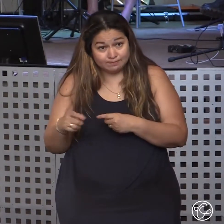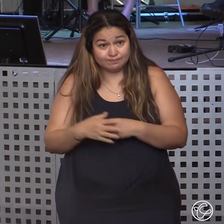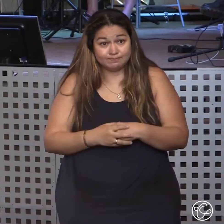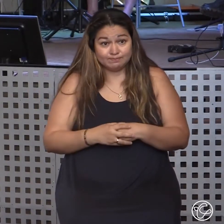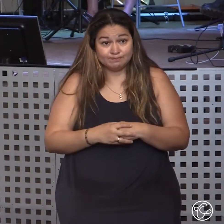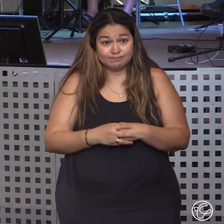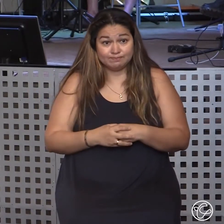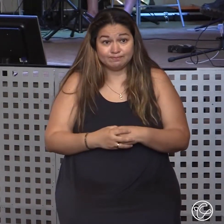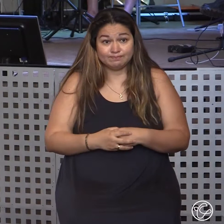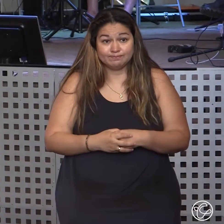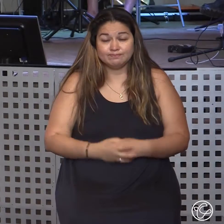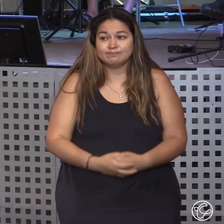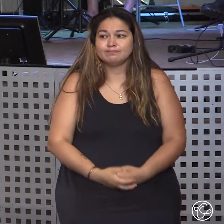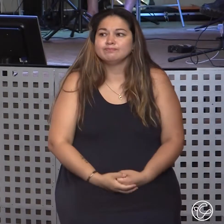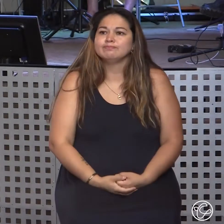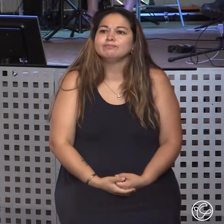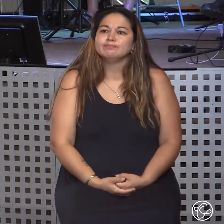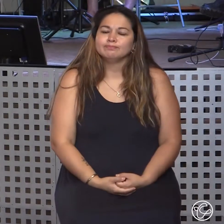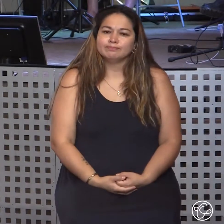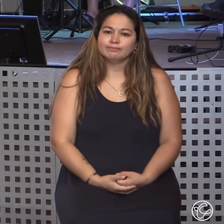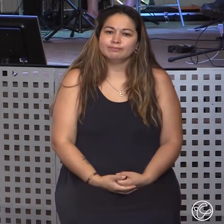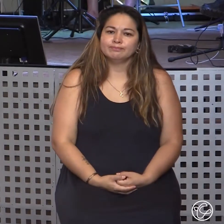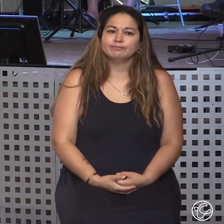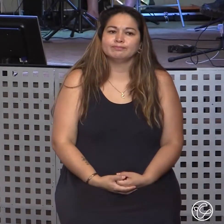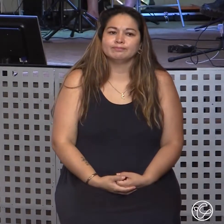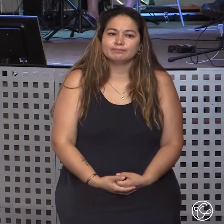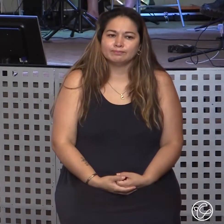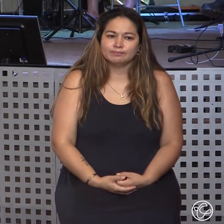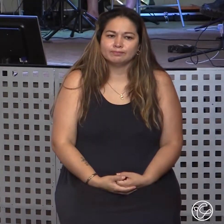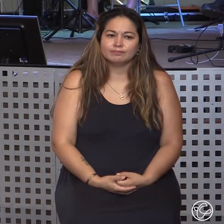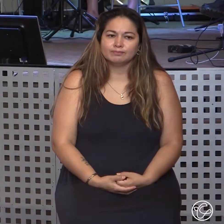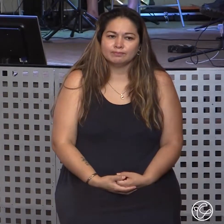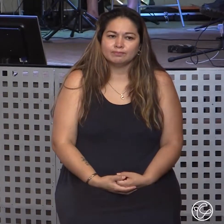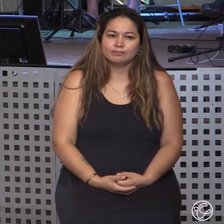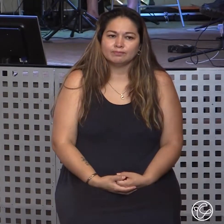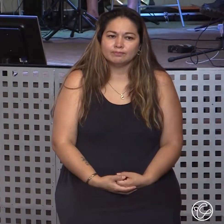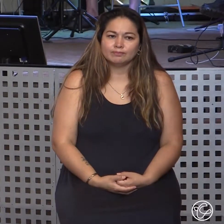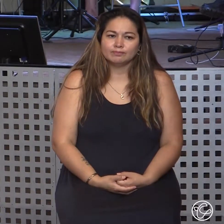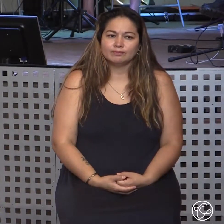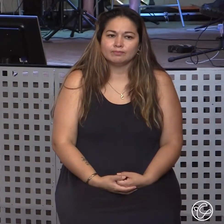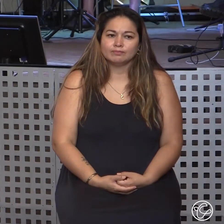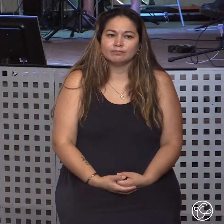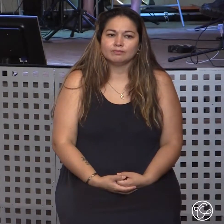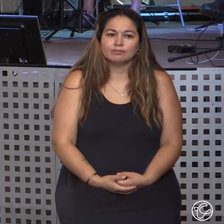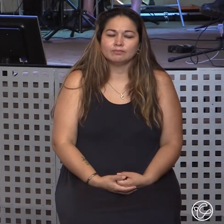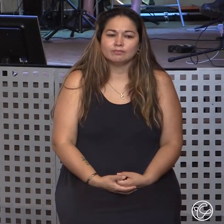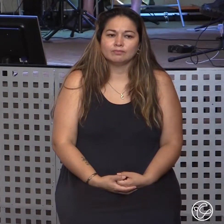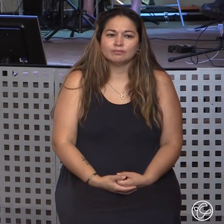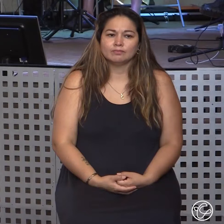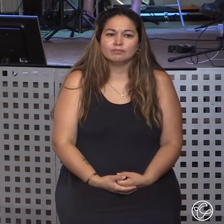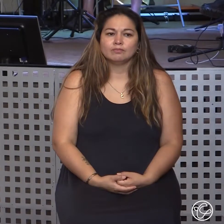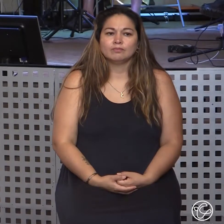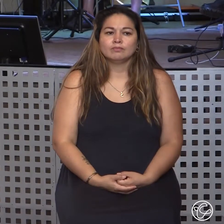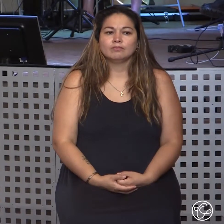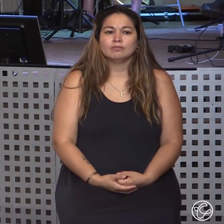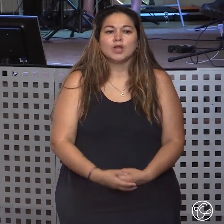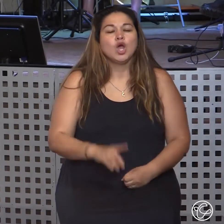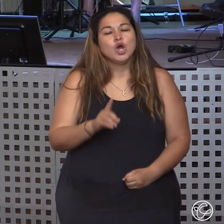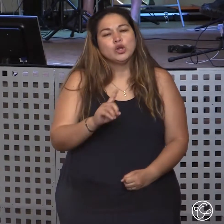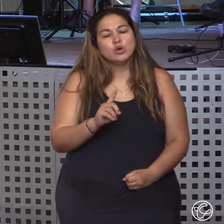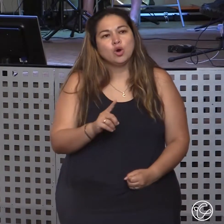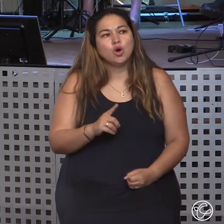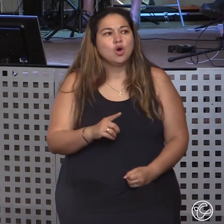Hago otra precisión aquí. No dale a Jehová tus bienes.